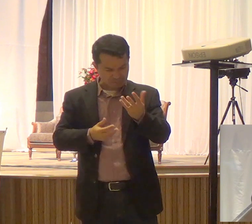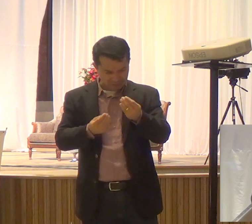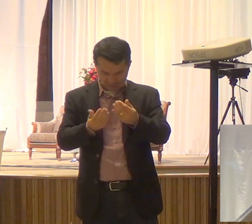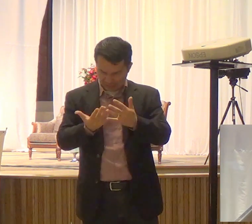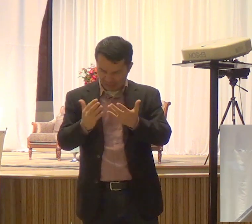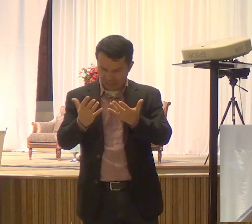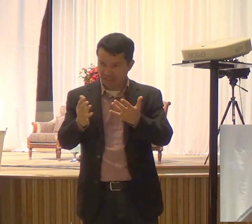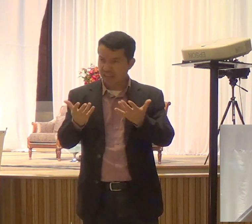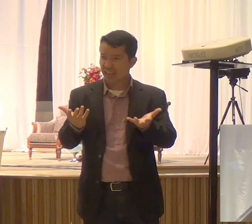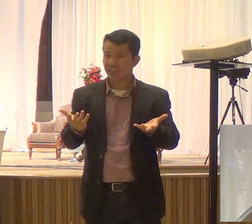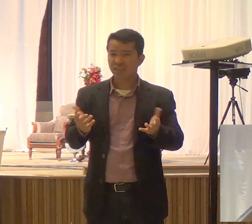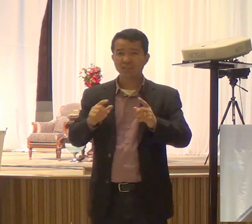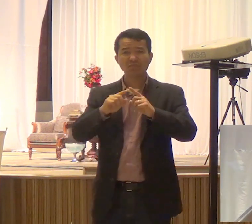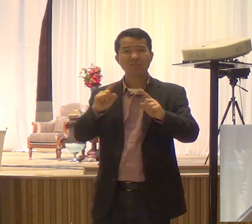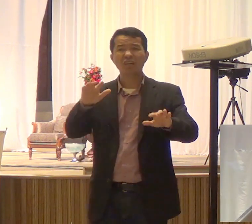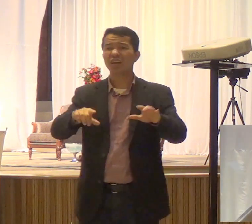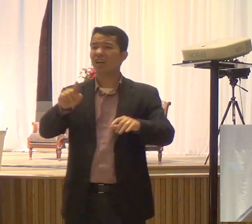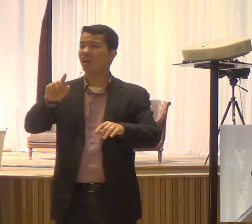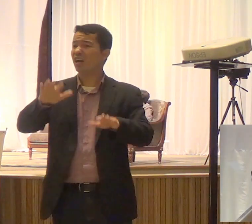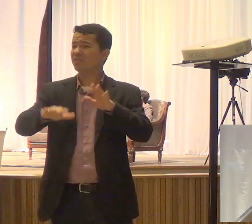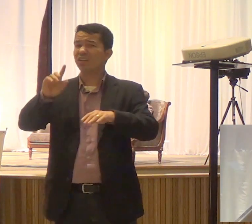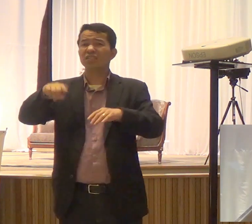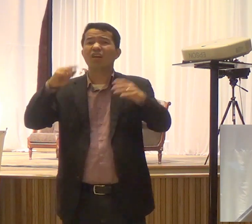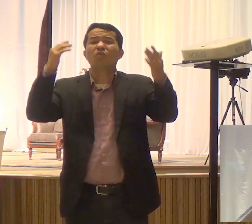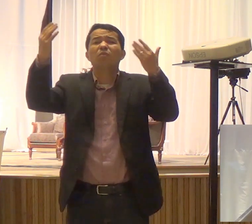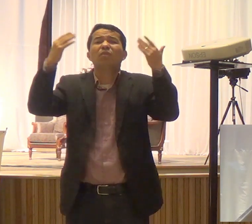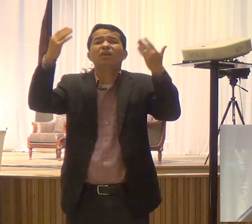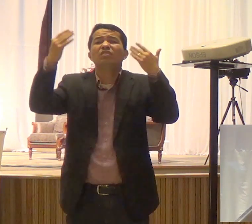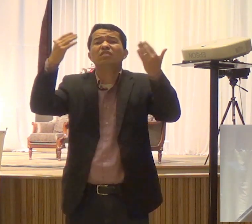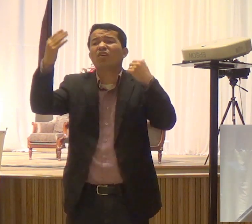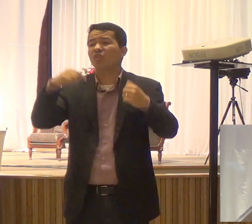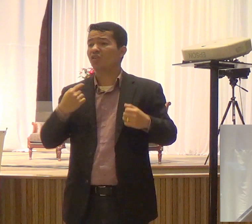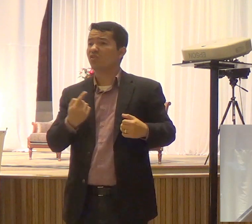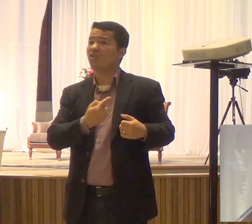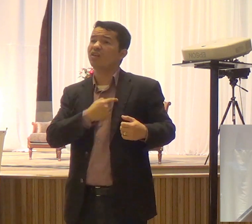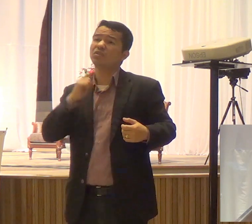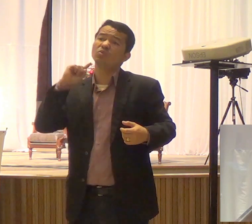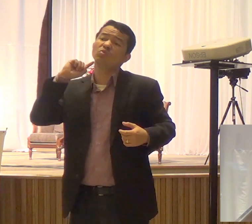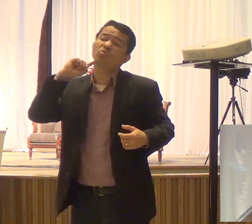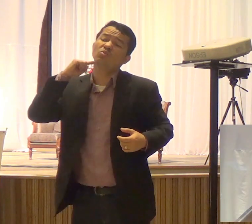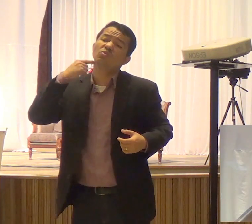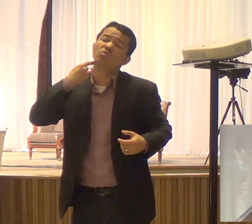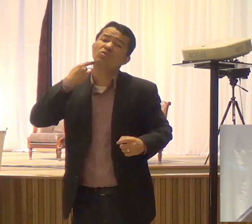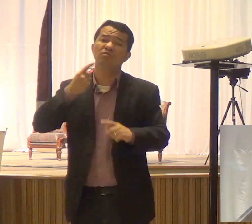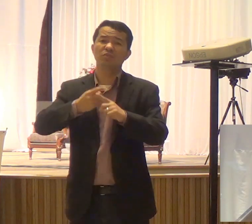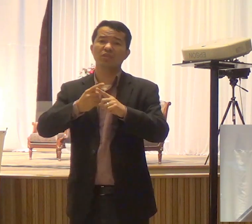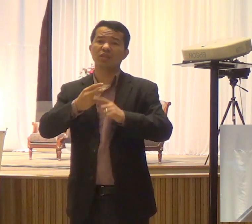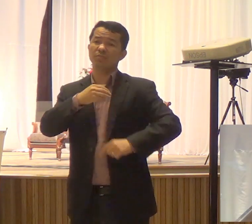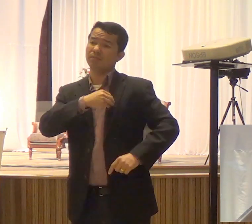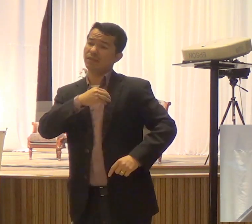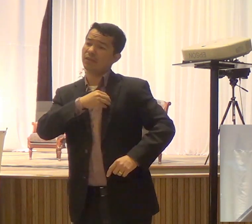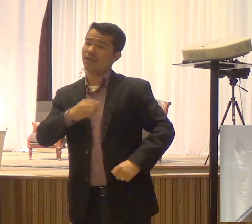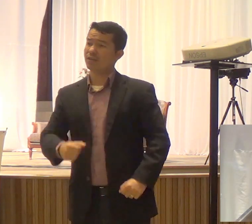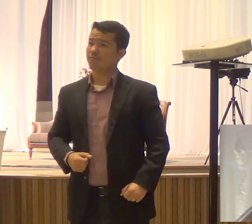gente vive, quando a gente não está no foco, no centro da vontade de Deus. As pessoas que